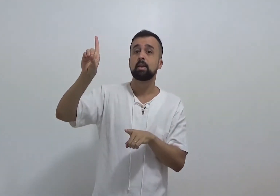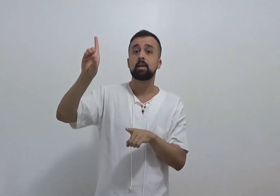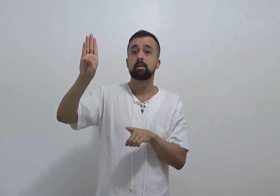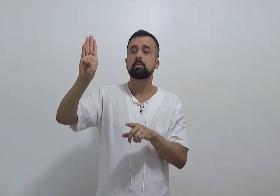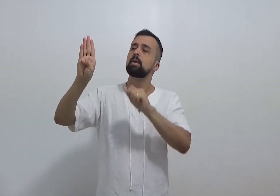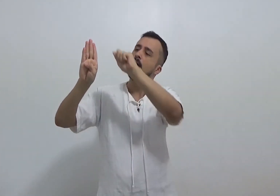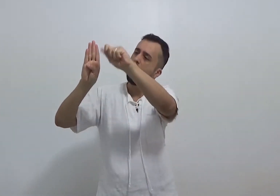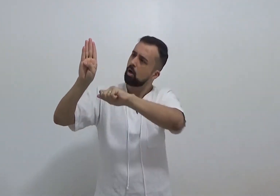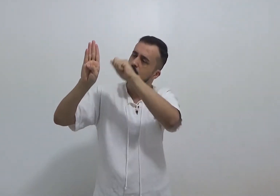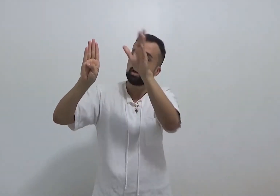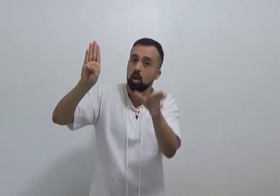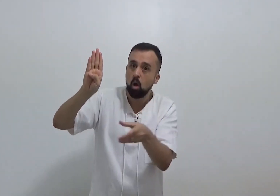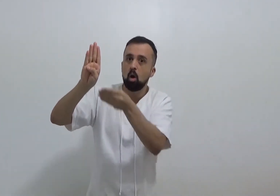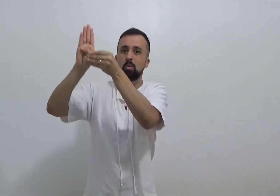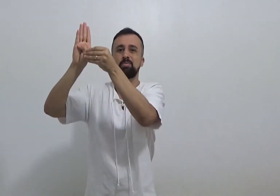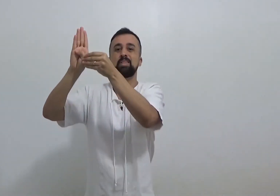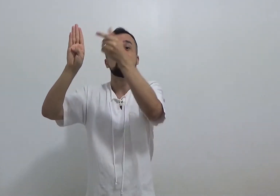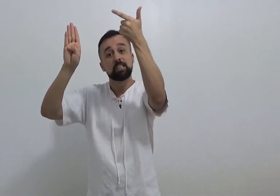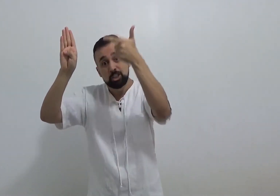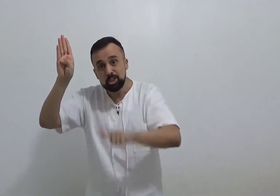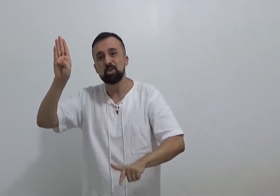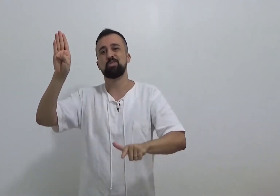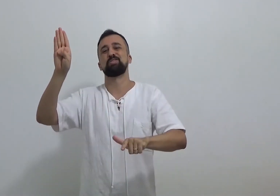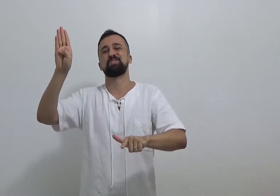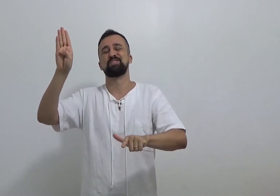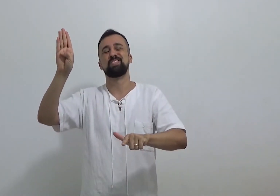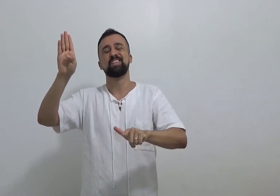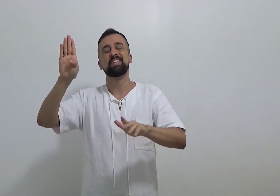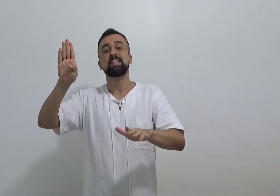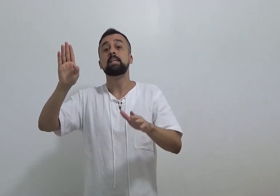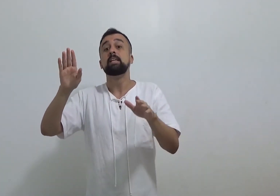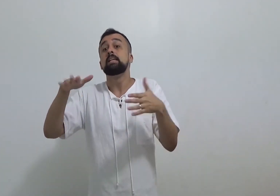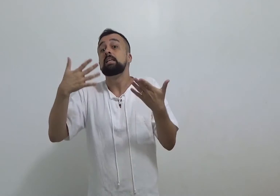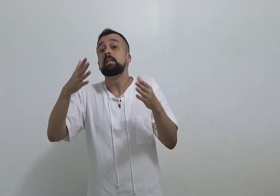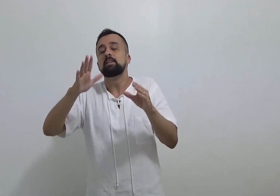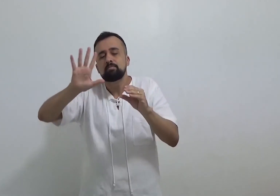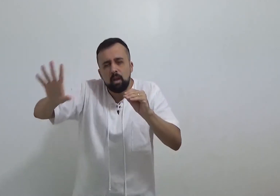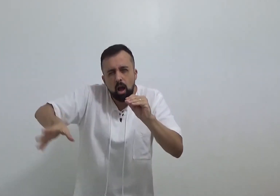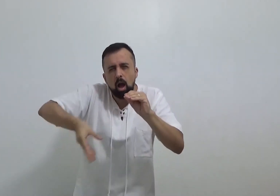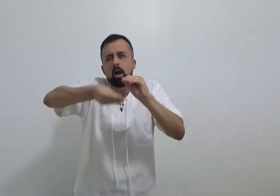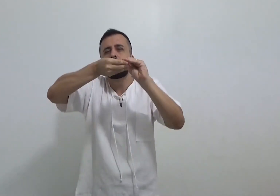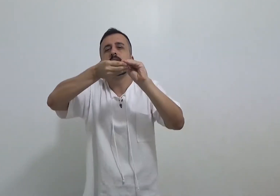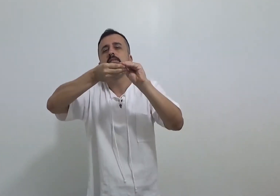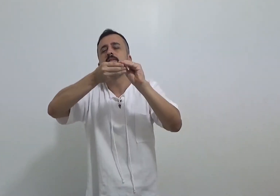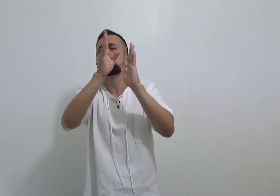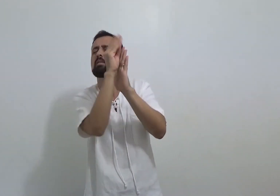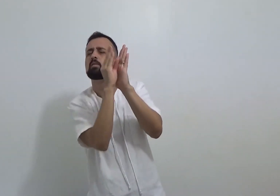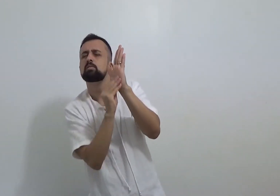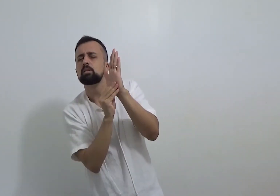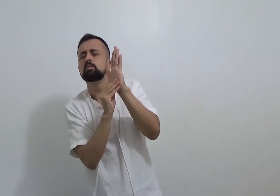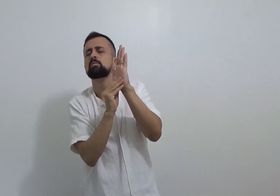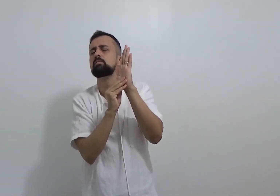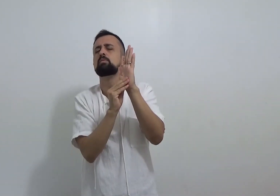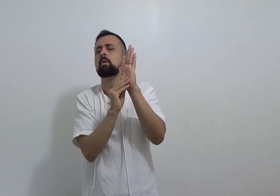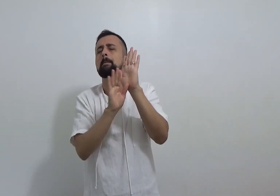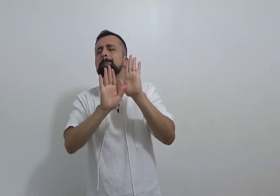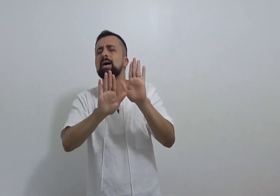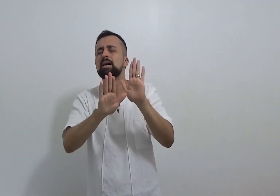11.645 é exatamente igual. Ela altera e complementa a LDB mais uma vez